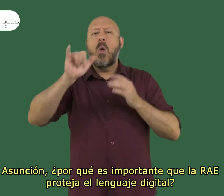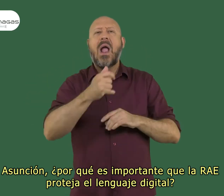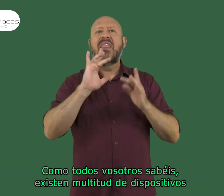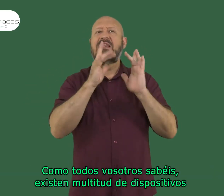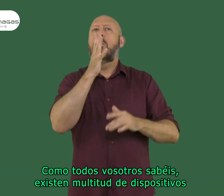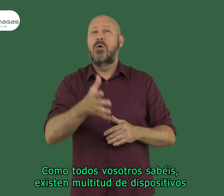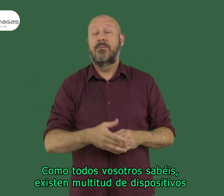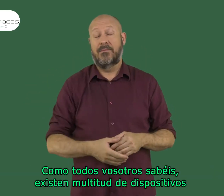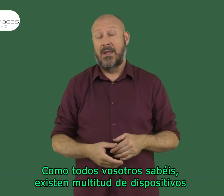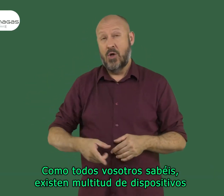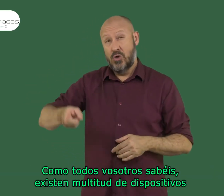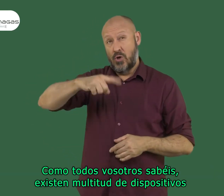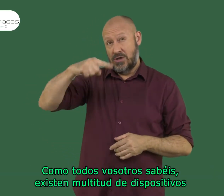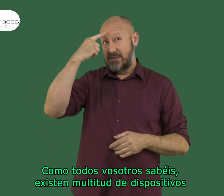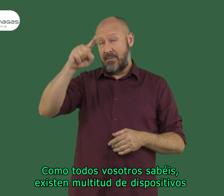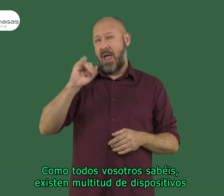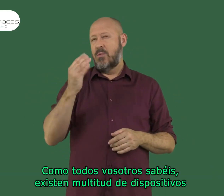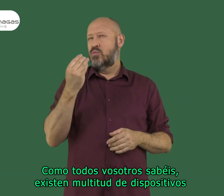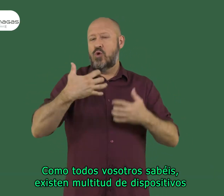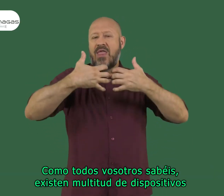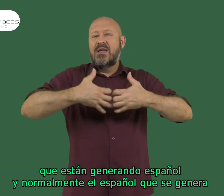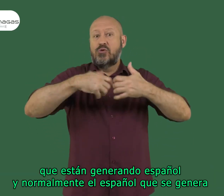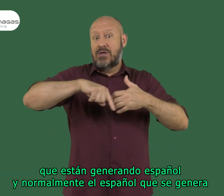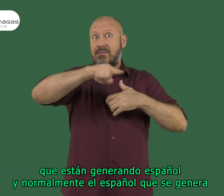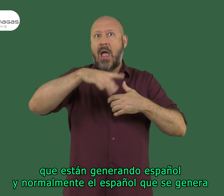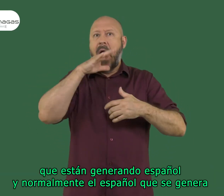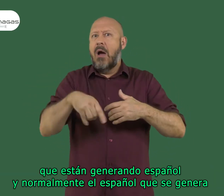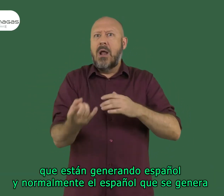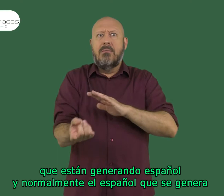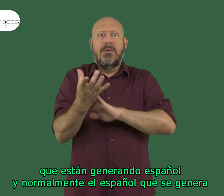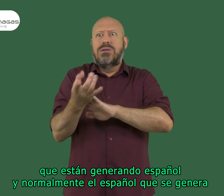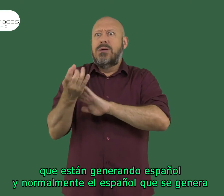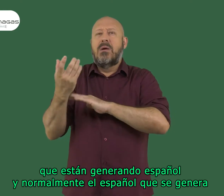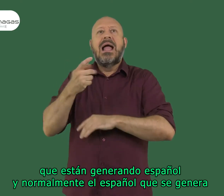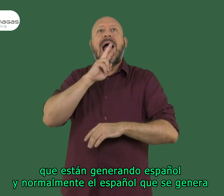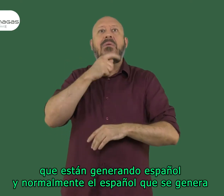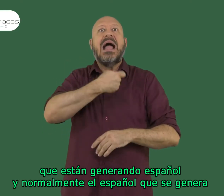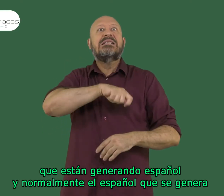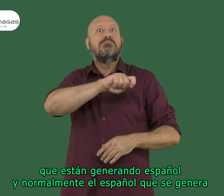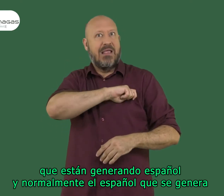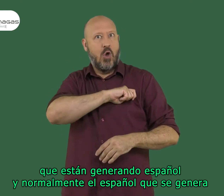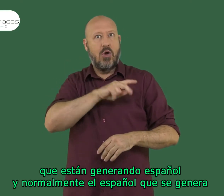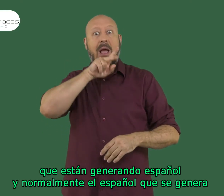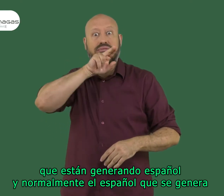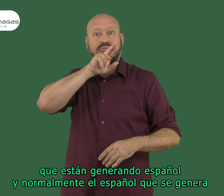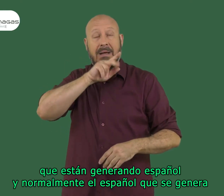digital? Como todos vosotros sabéis, existen multitud de dispositivos que están generando español y